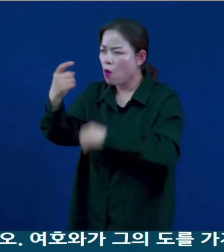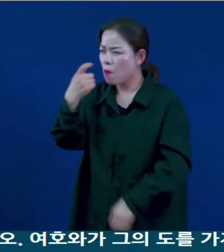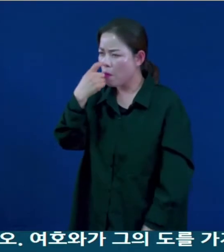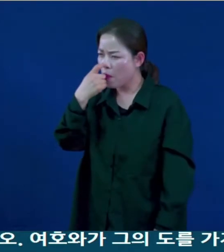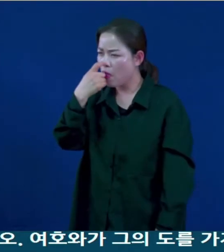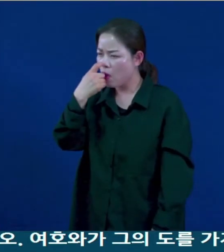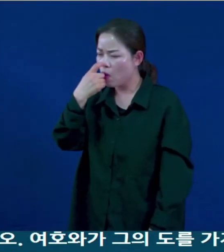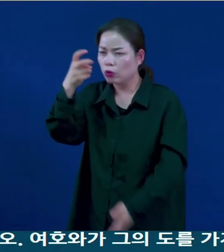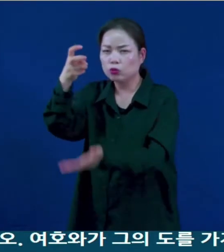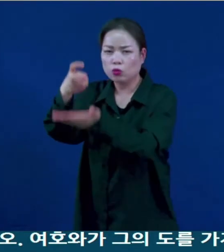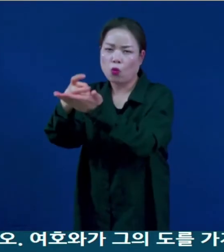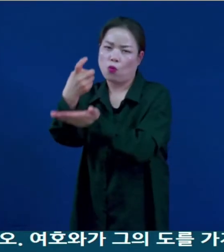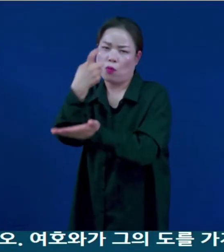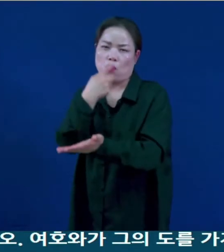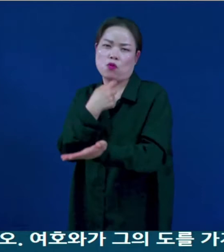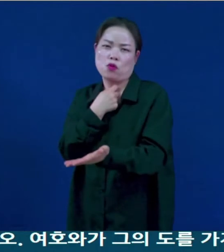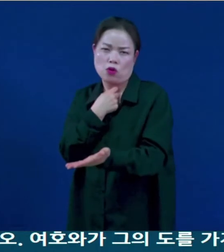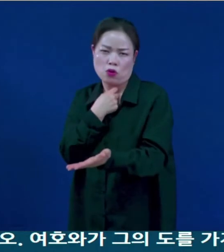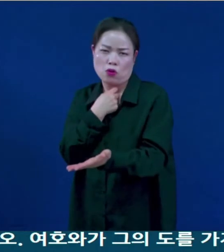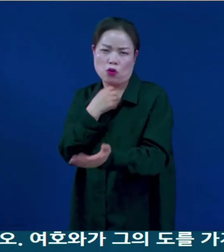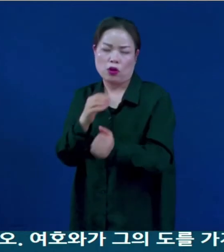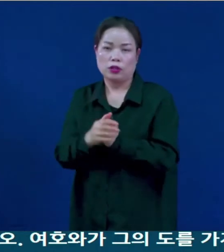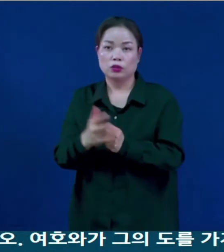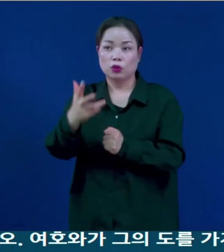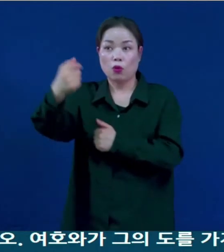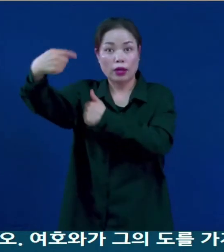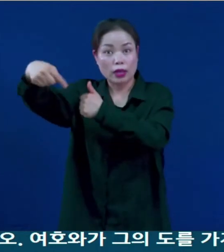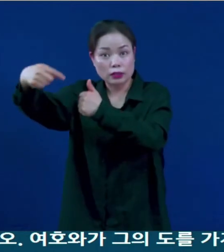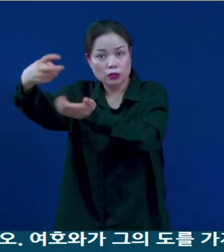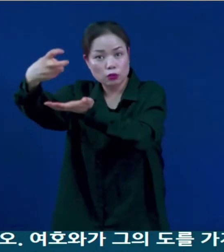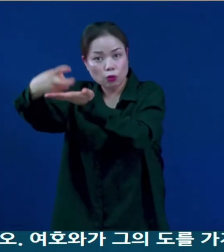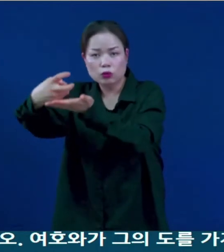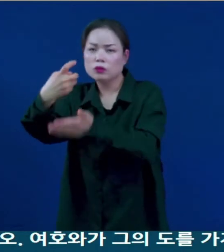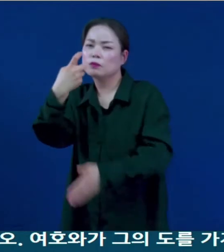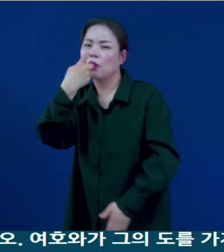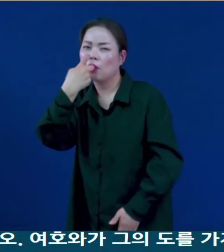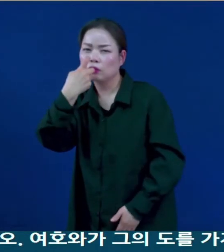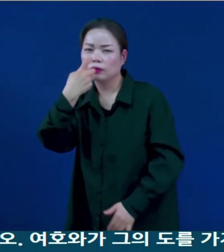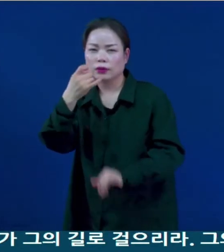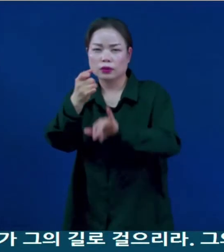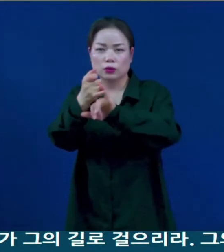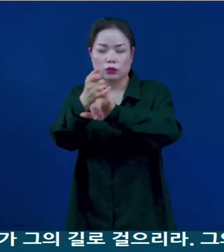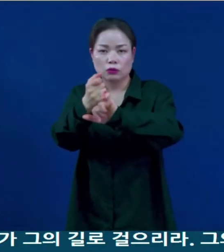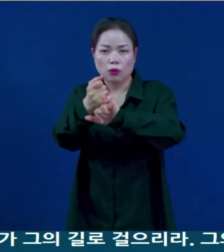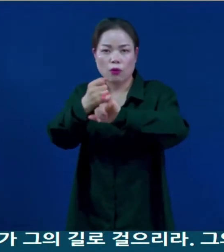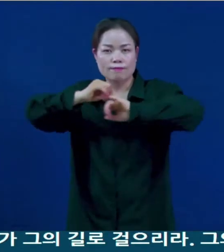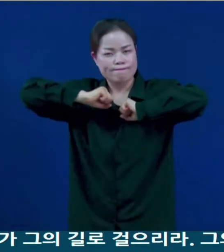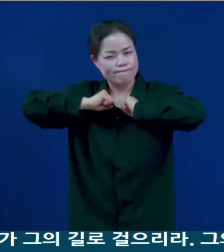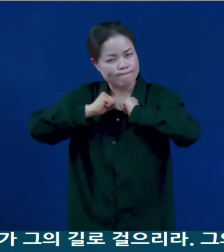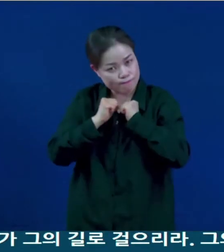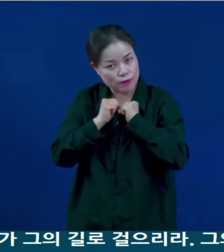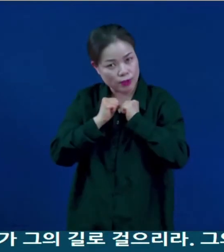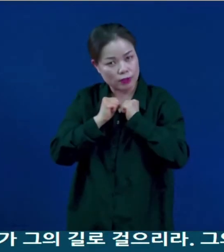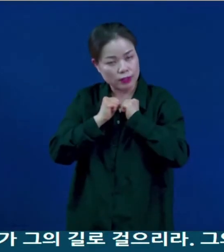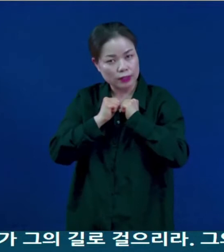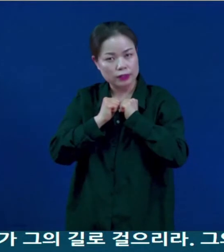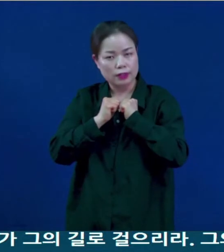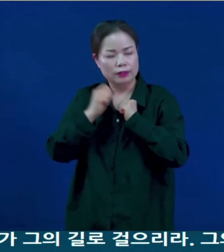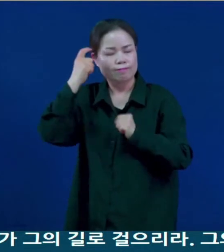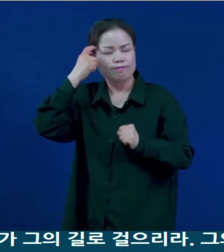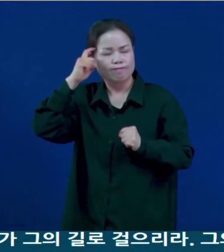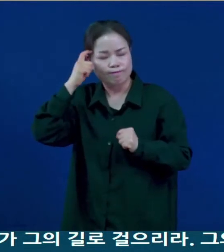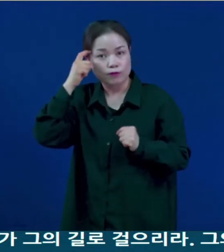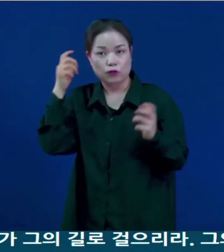기대가 가득합니다. 여호와께서 가르치시는 것을 배워서 꼭 따르겠다는 의지가